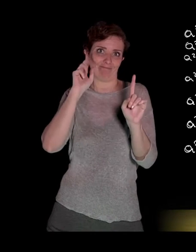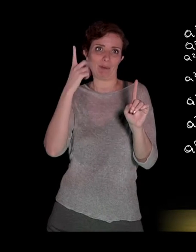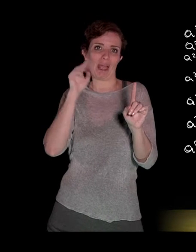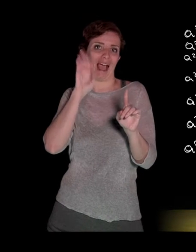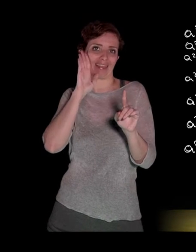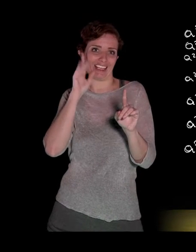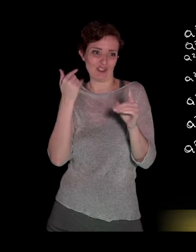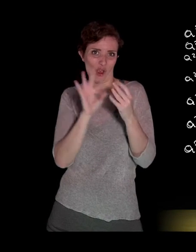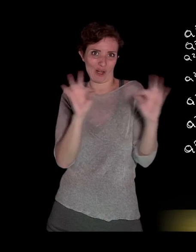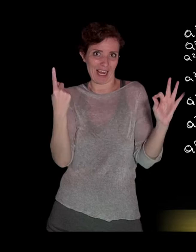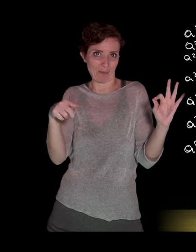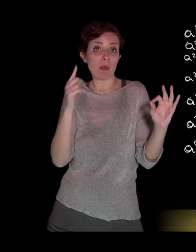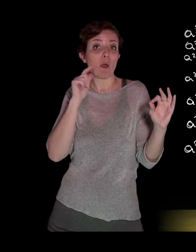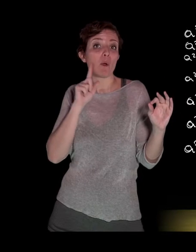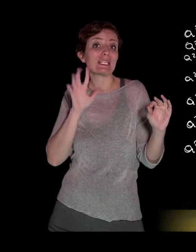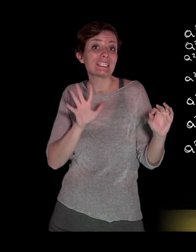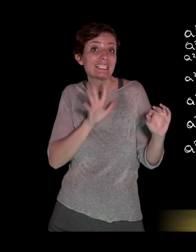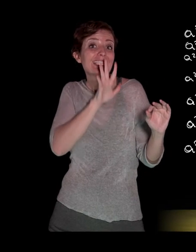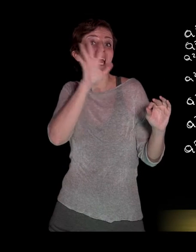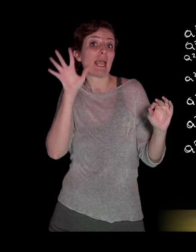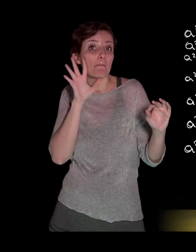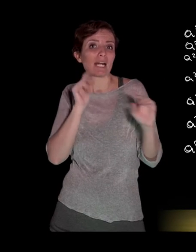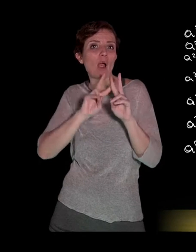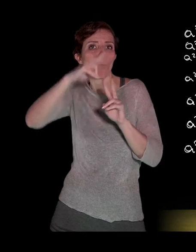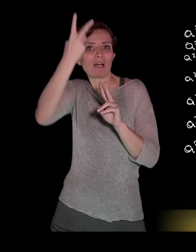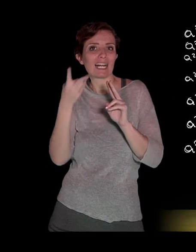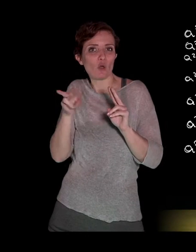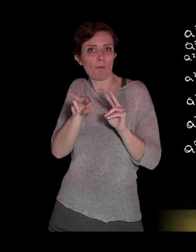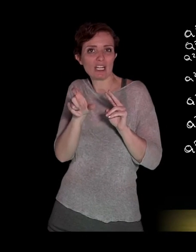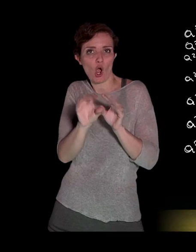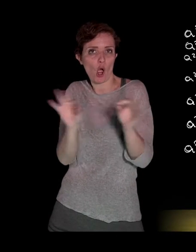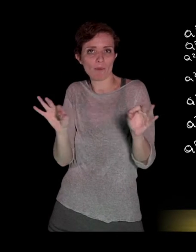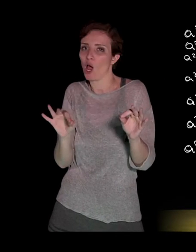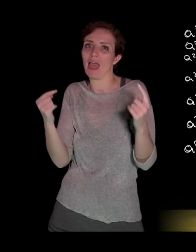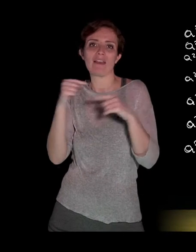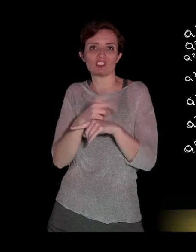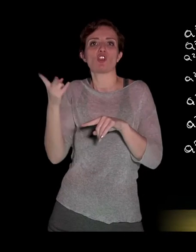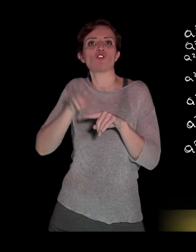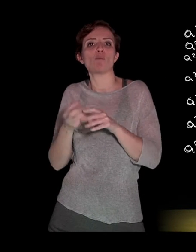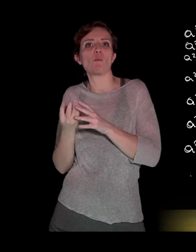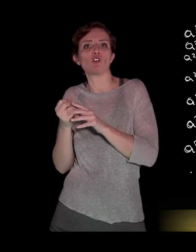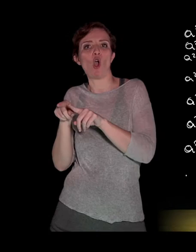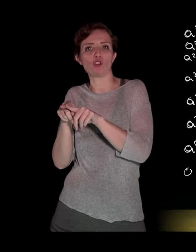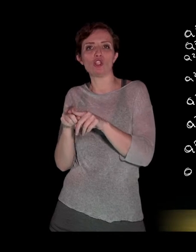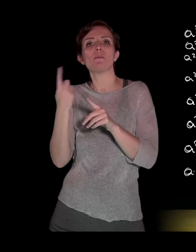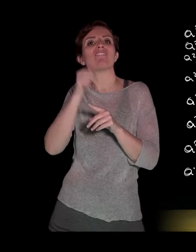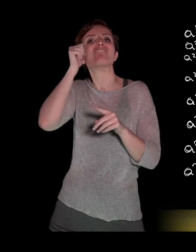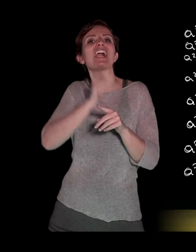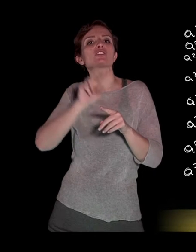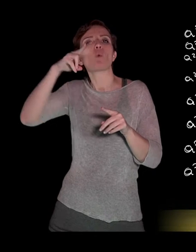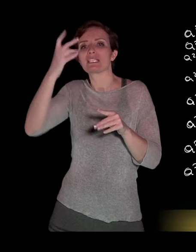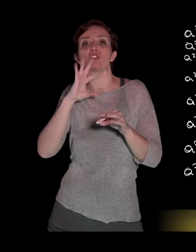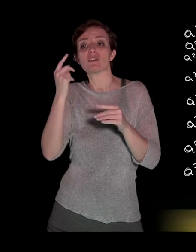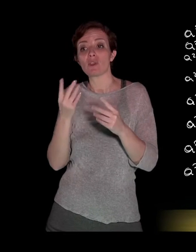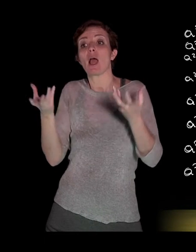sembrare il quadrato di un binomio ma in realtà non lo è manca il doppio prodotto si chiama Infatti falso quadrato e non è ulteriormente scomponibile stesso